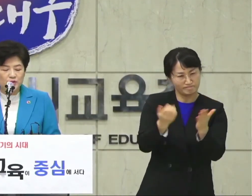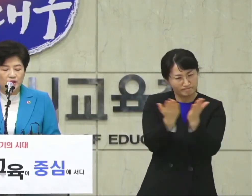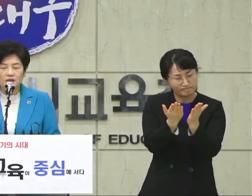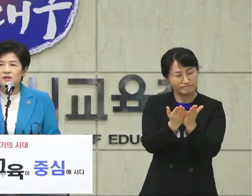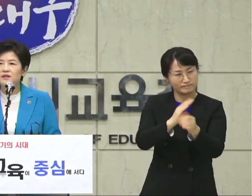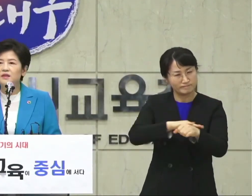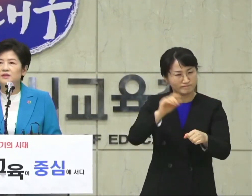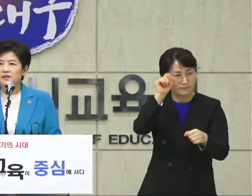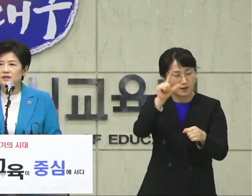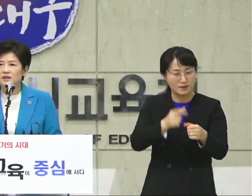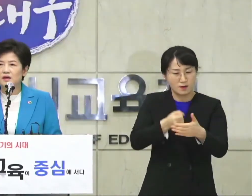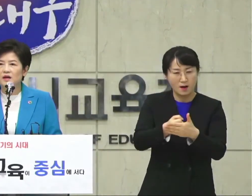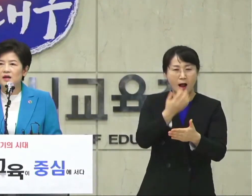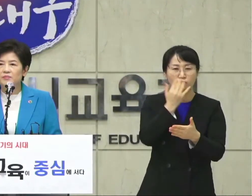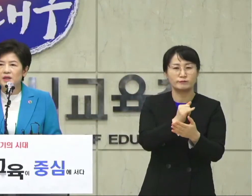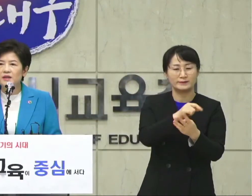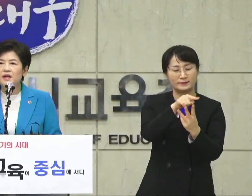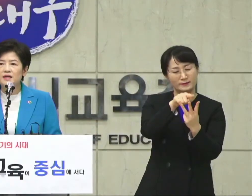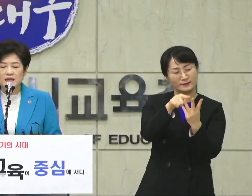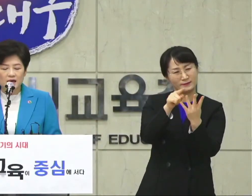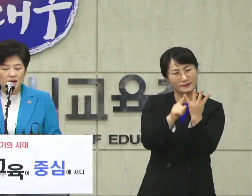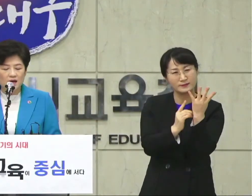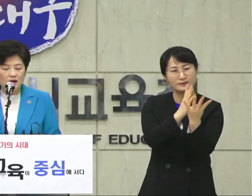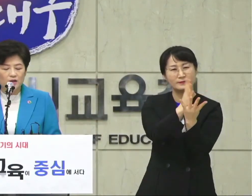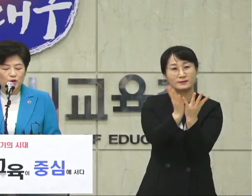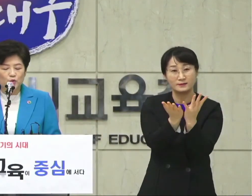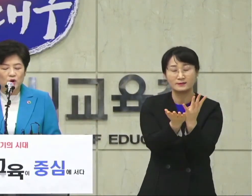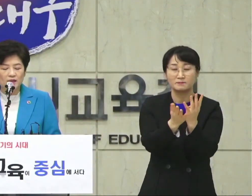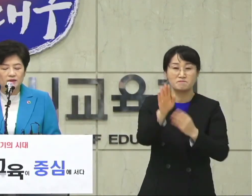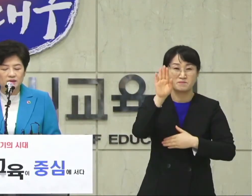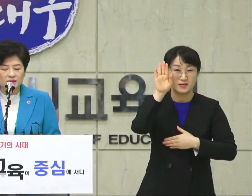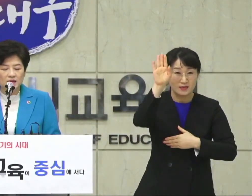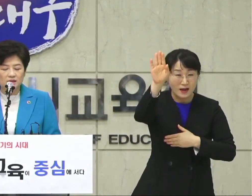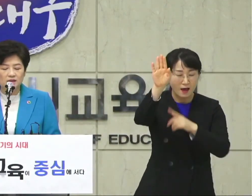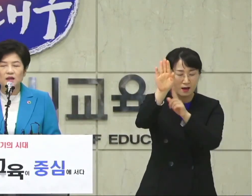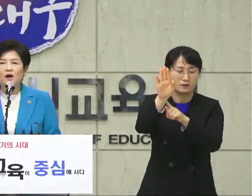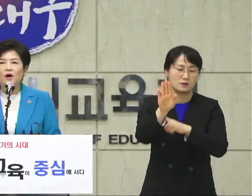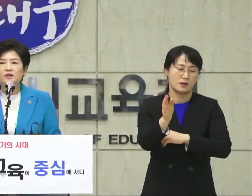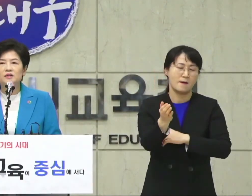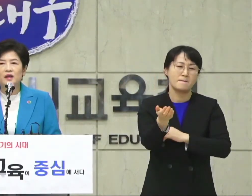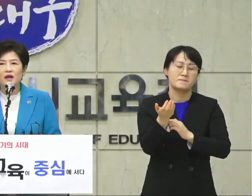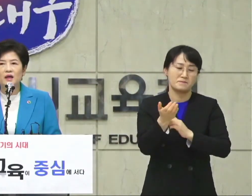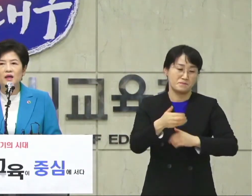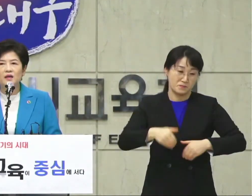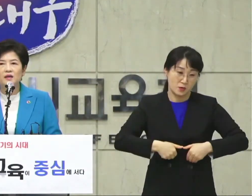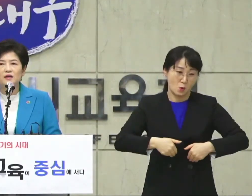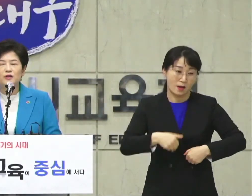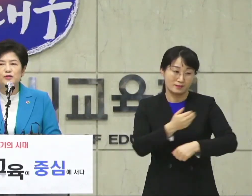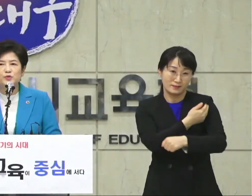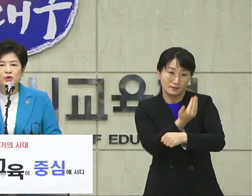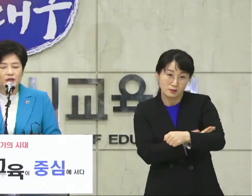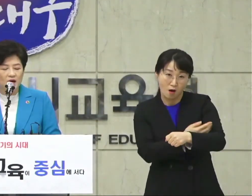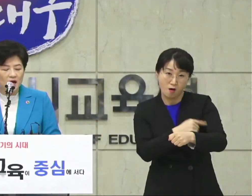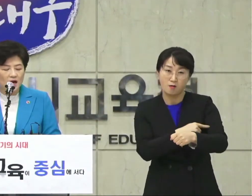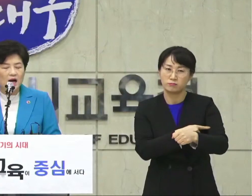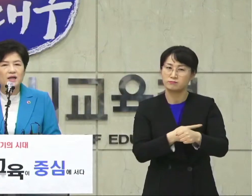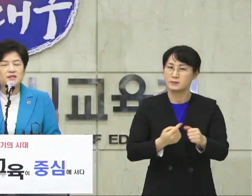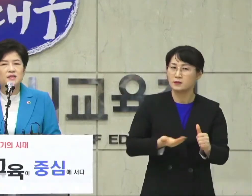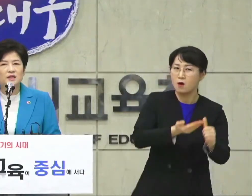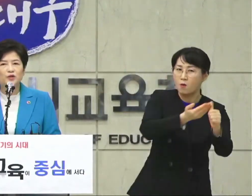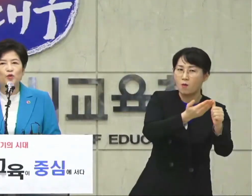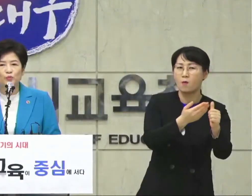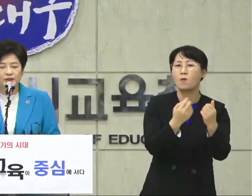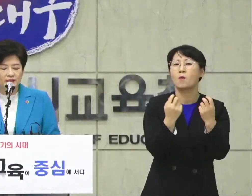의사결정을 할수 있는 능력 등 미래 사회가 요구하는 역량을 어떻게